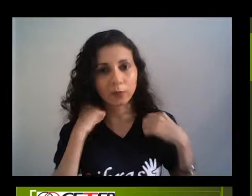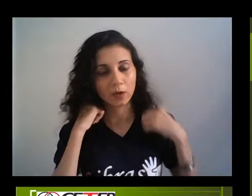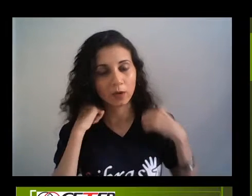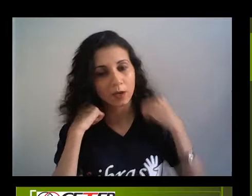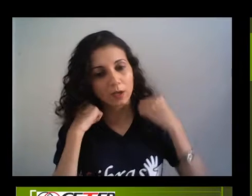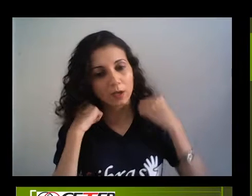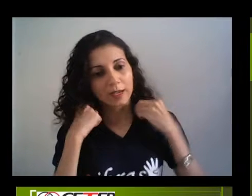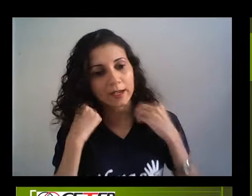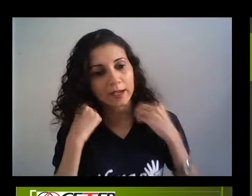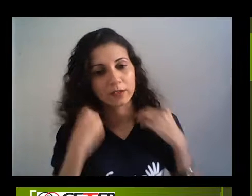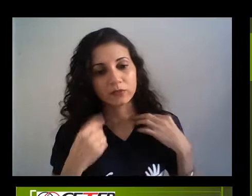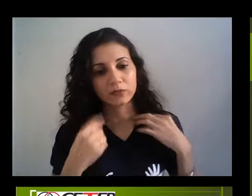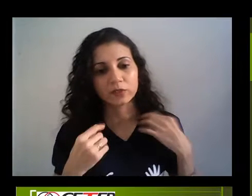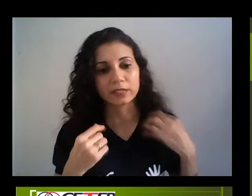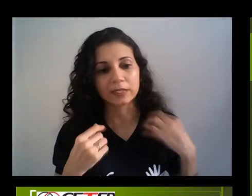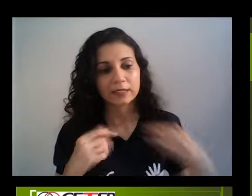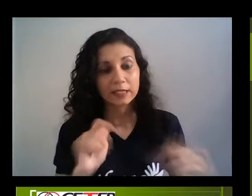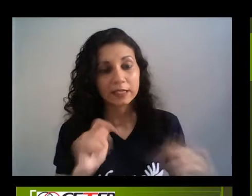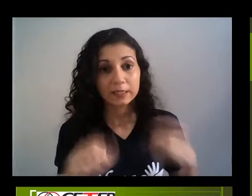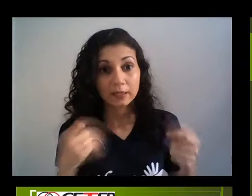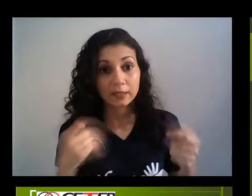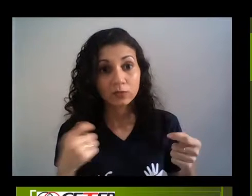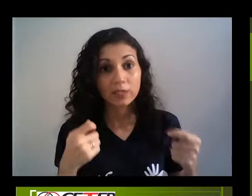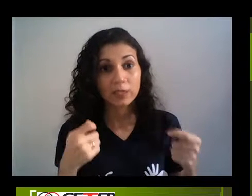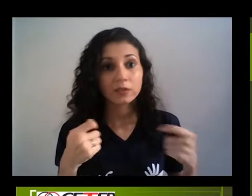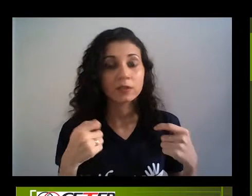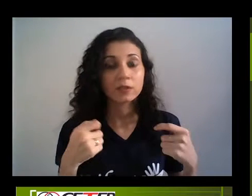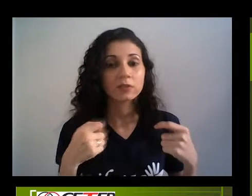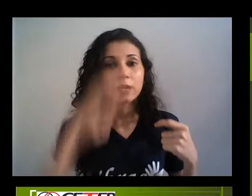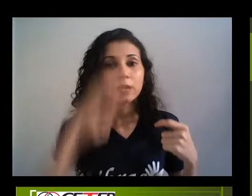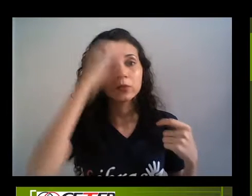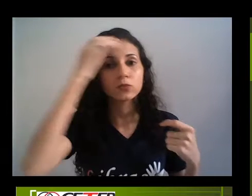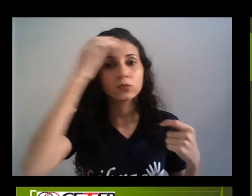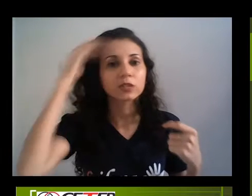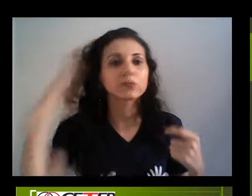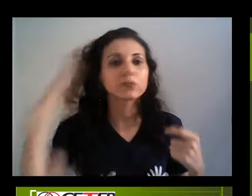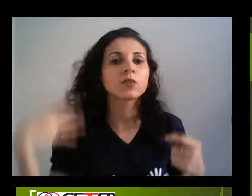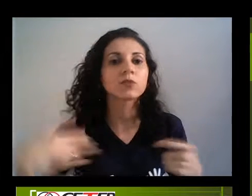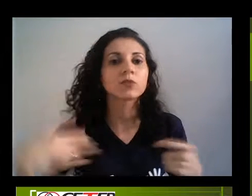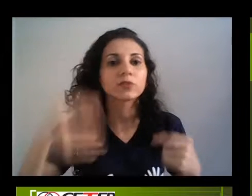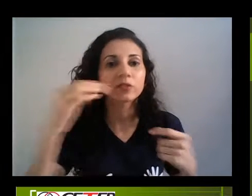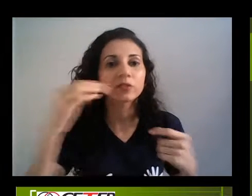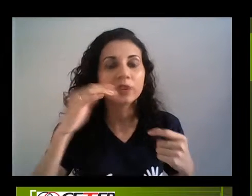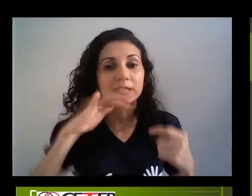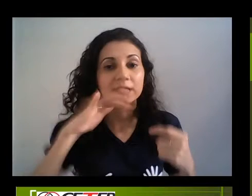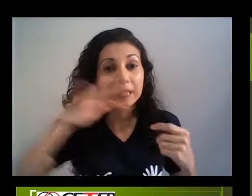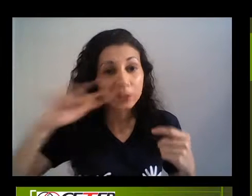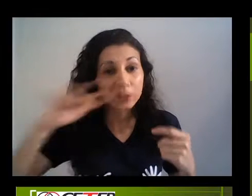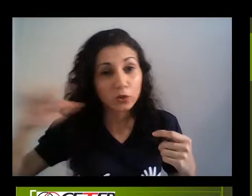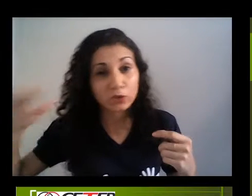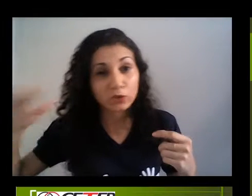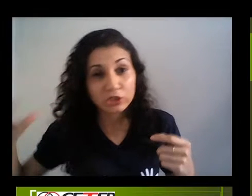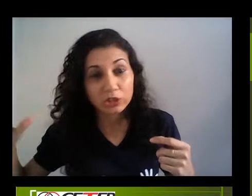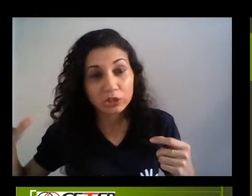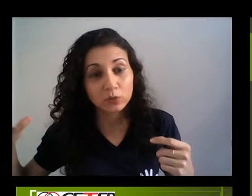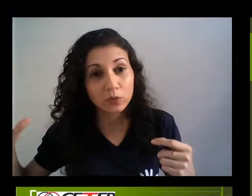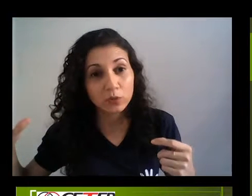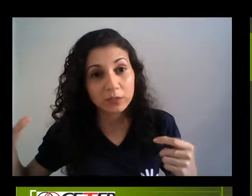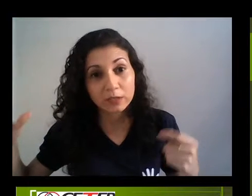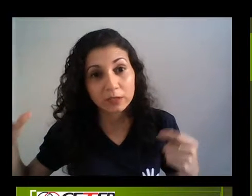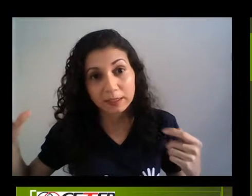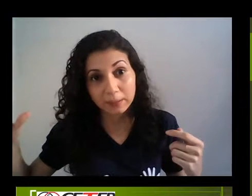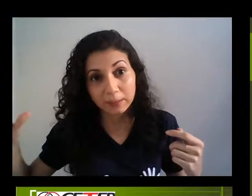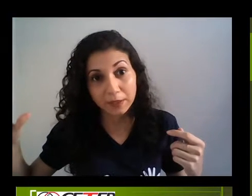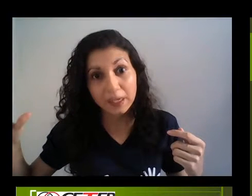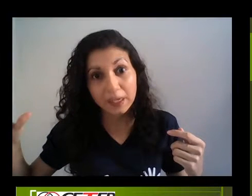exemplo, você está sinalizando e aí você não sabe o sinal de tal coisa. Você faz a datilologia do nome que